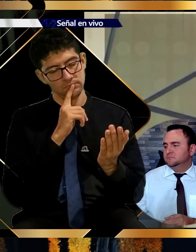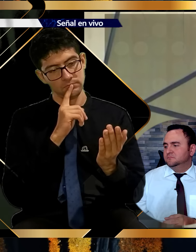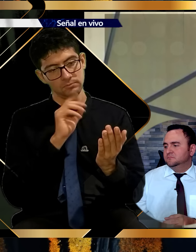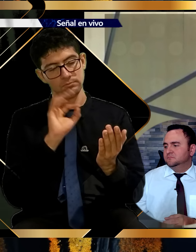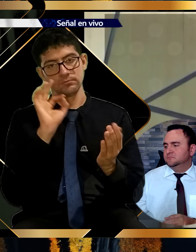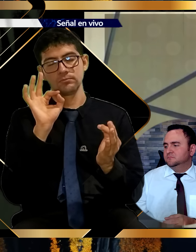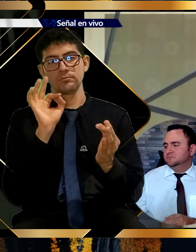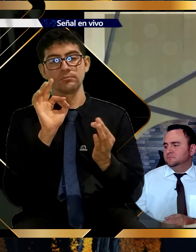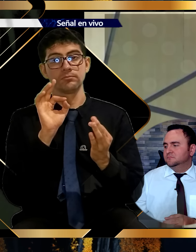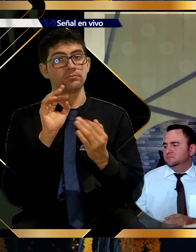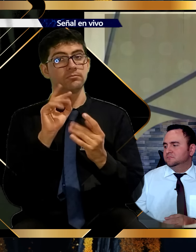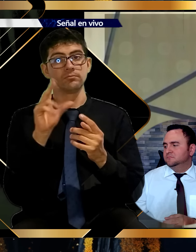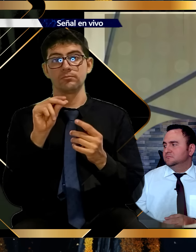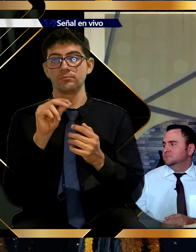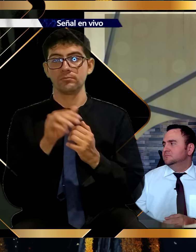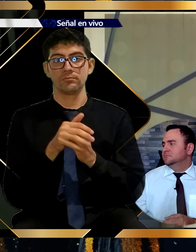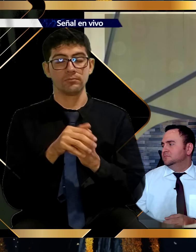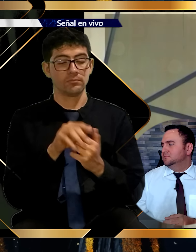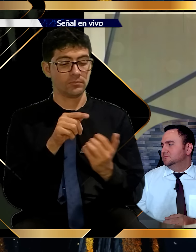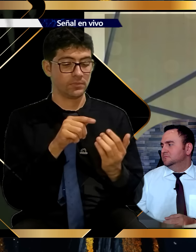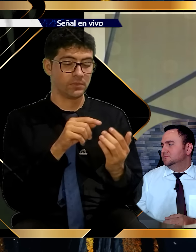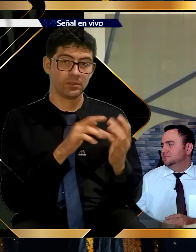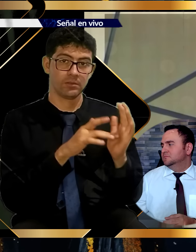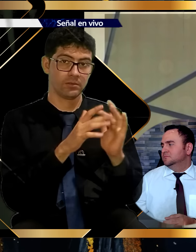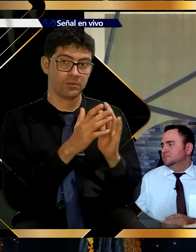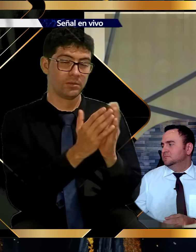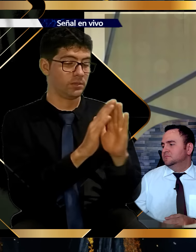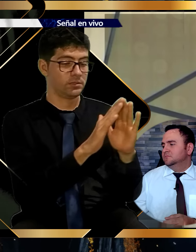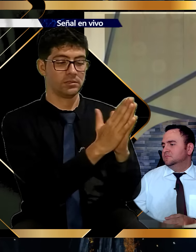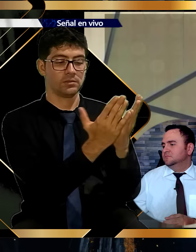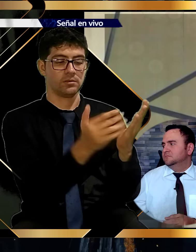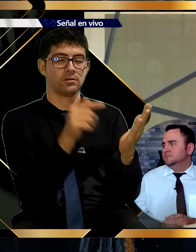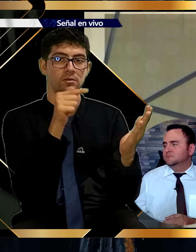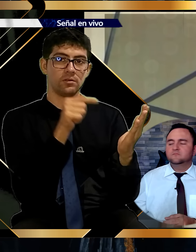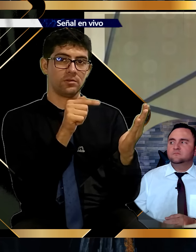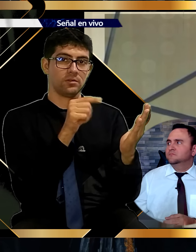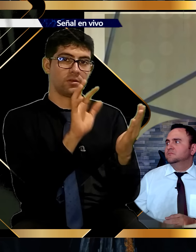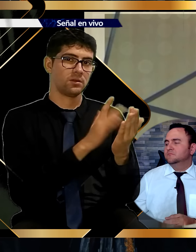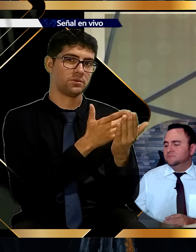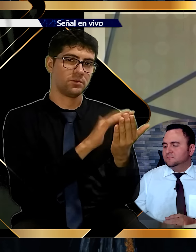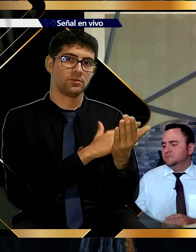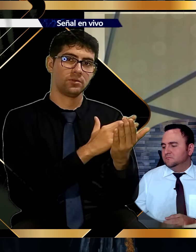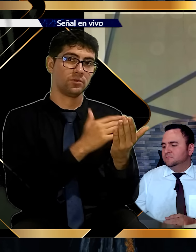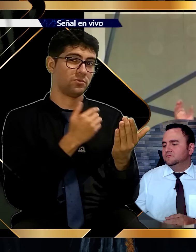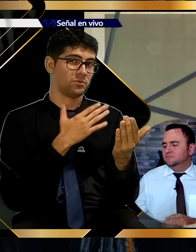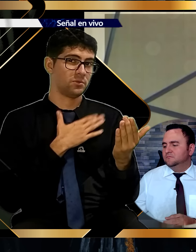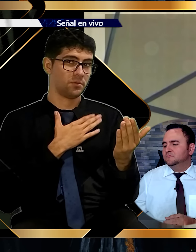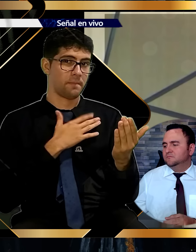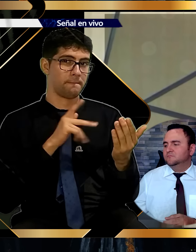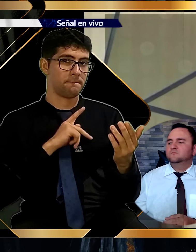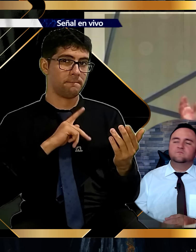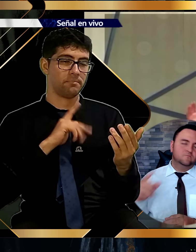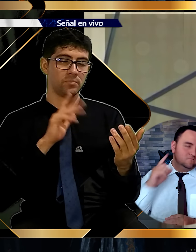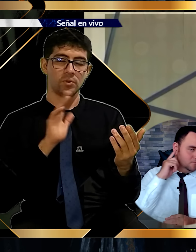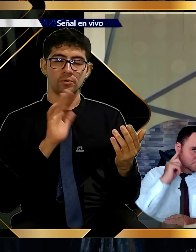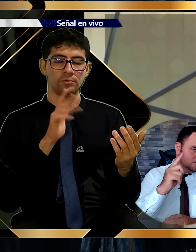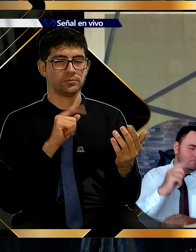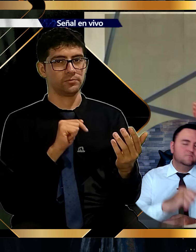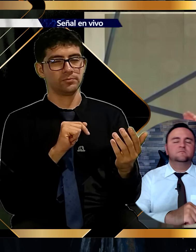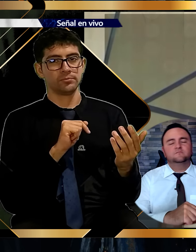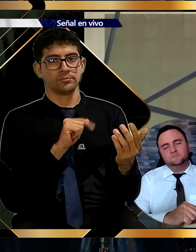No, ese es un himnario que no es nuestro. Lo usamos por un tiempo. No solo ese, arpa y voz de salmodia, himno de